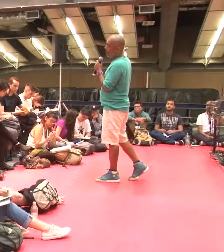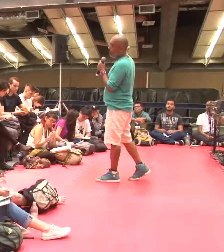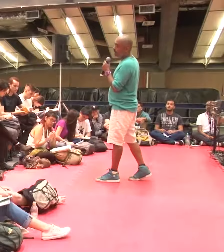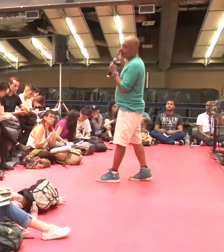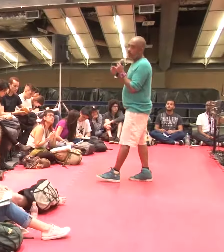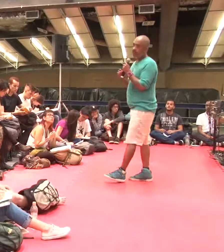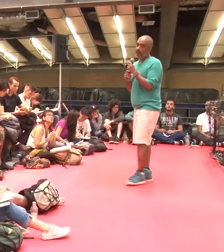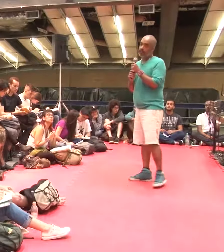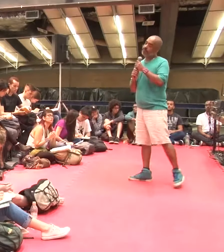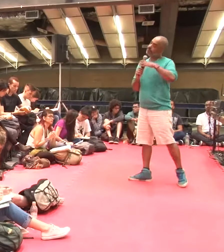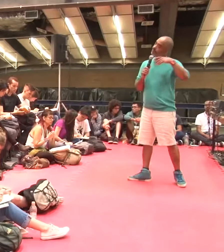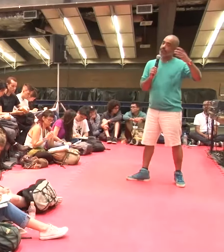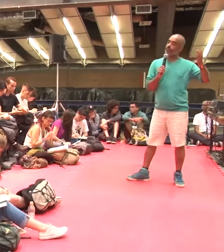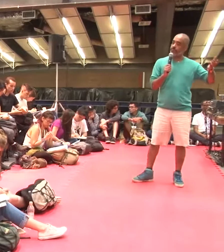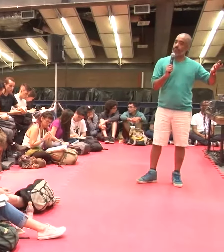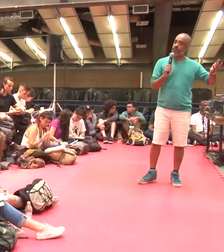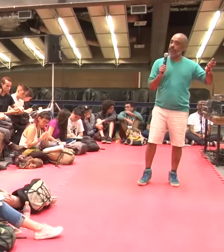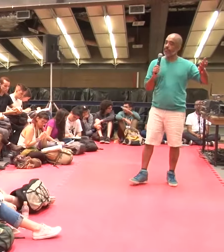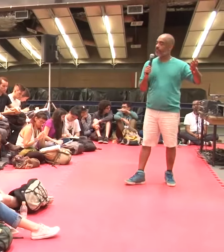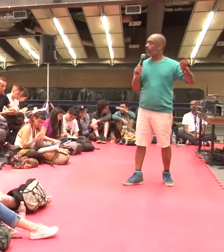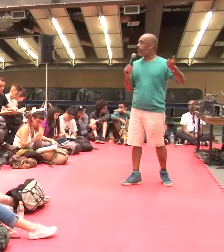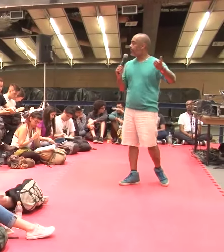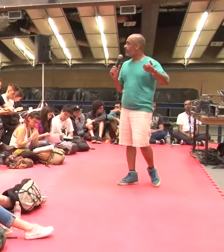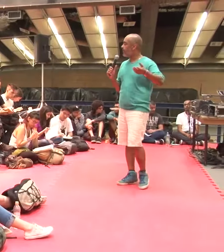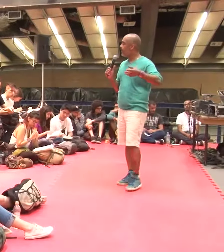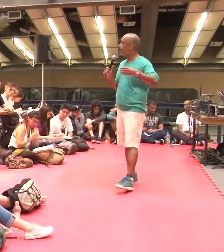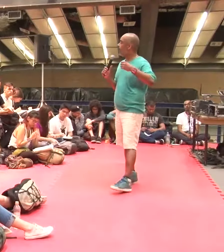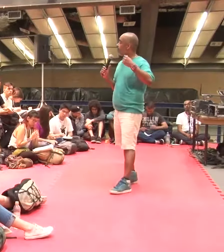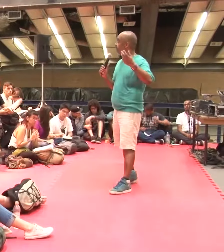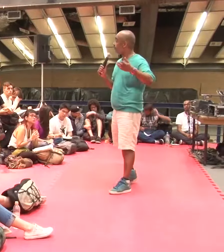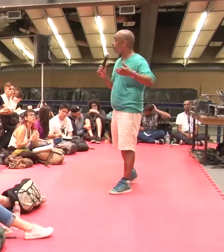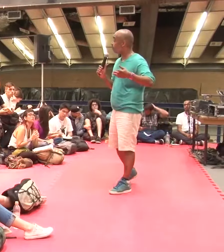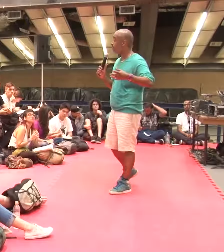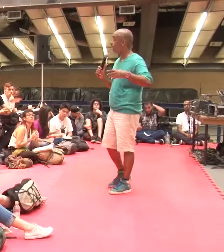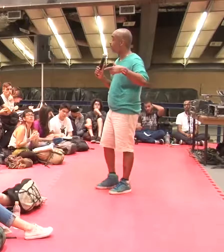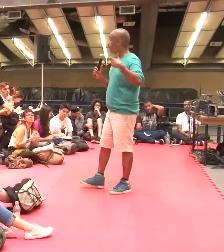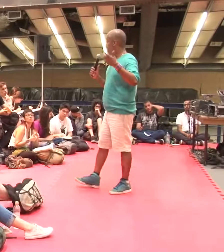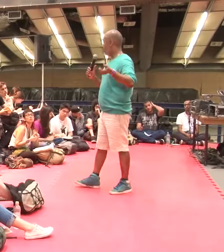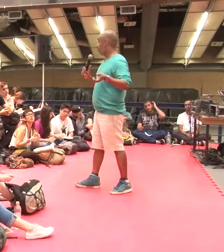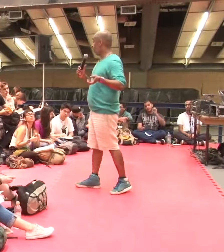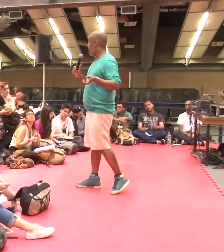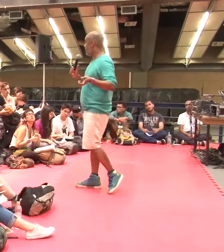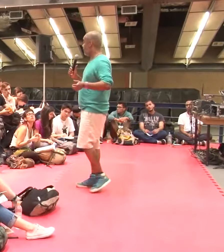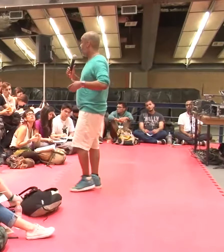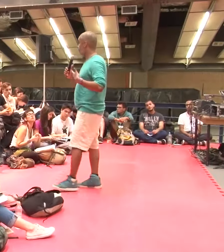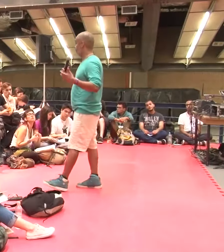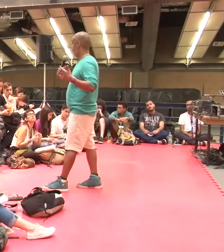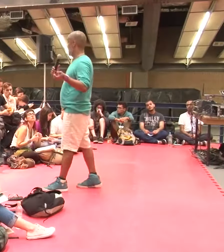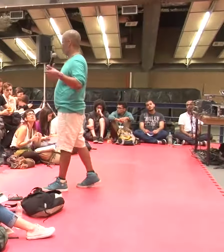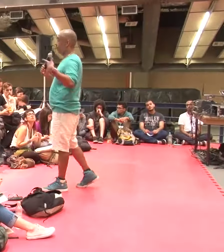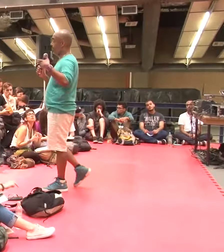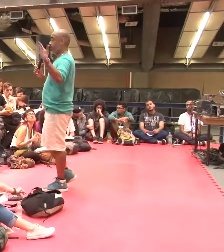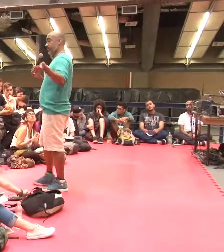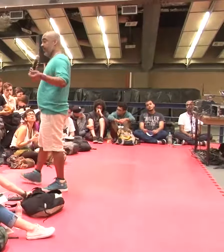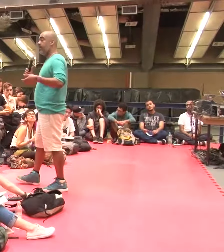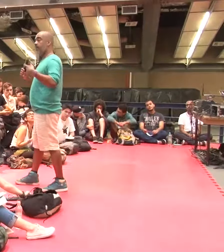a obra, né? A situação da habitação, das relações sociais, sociais,